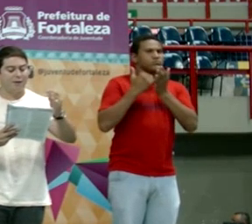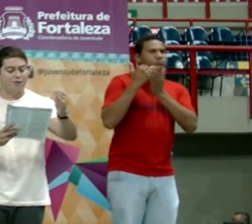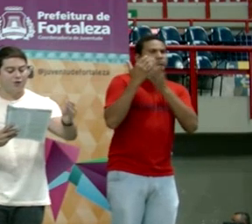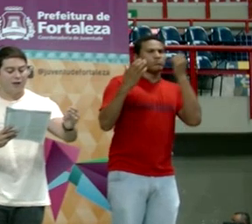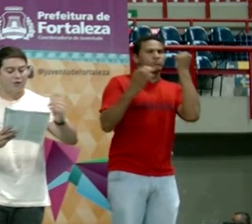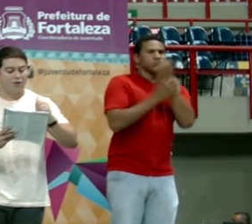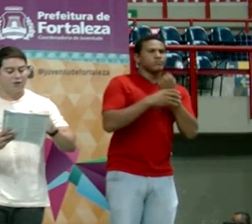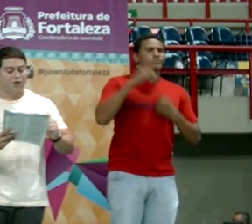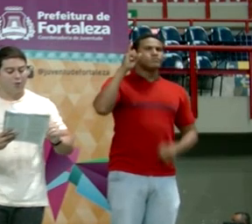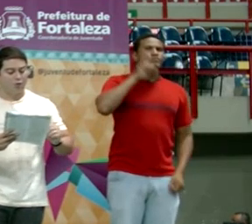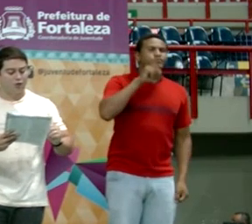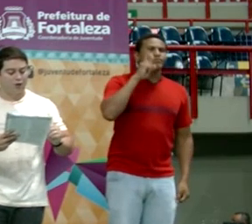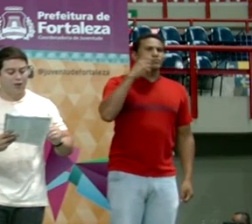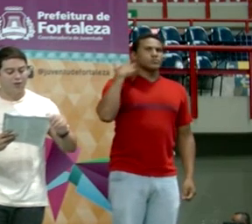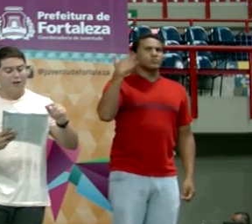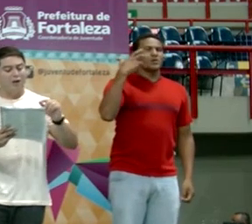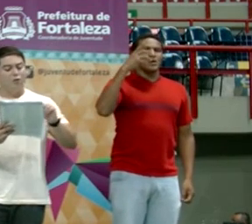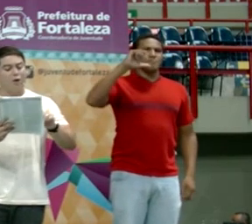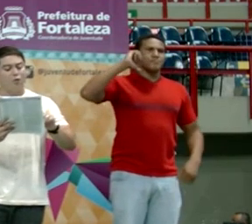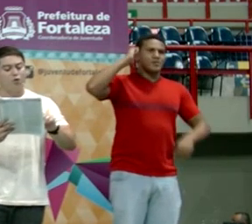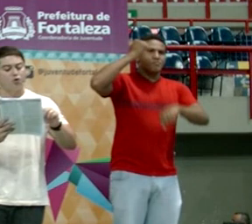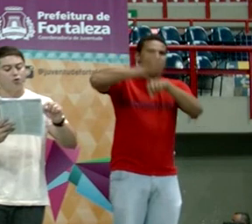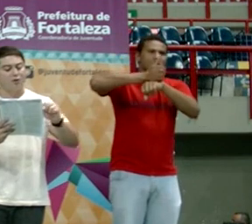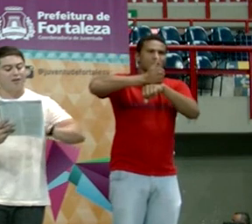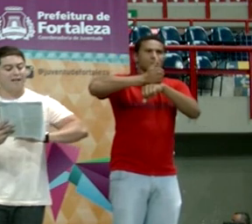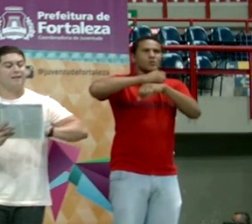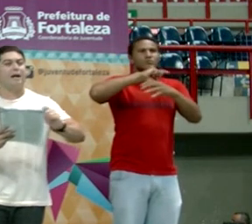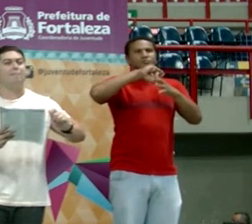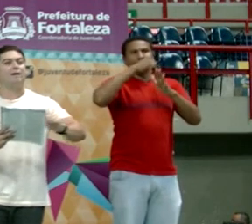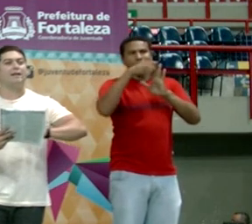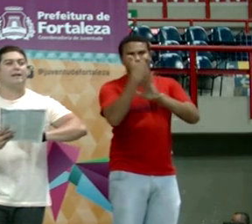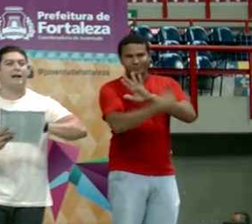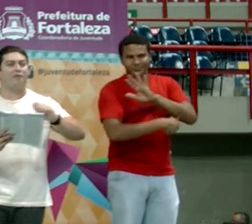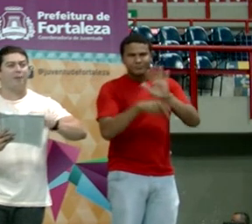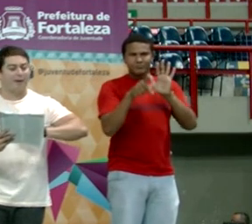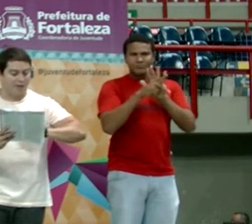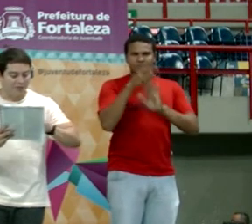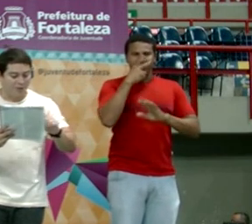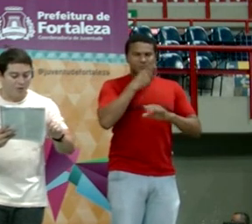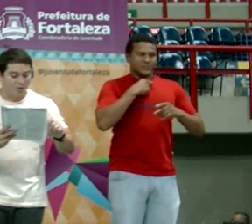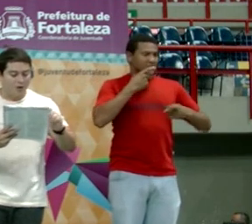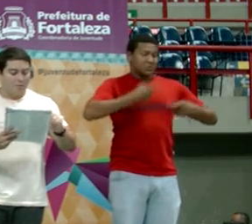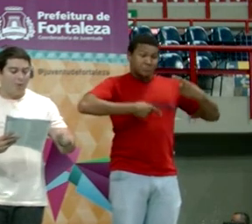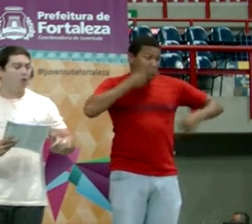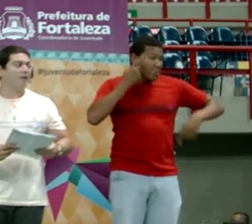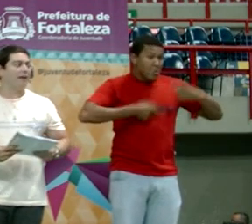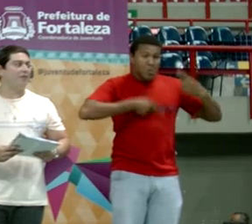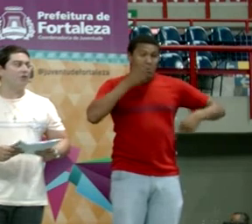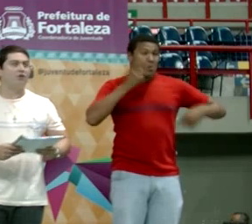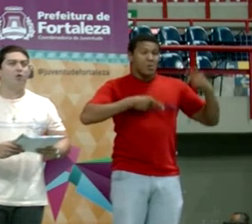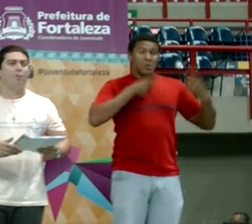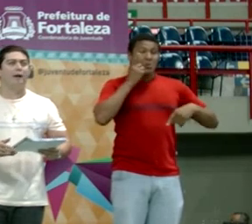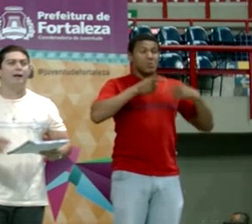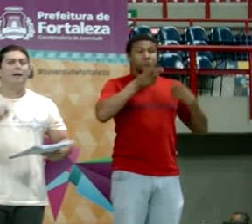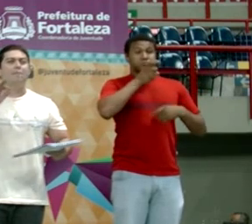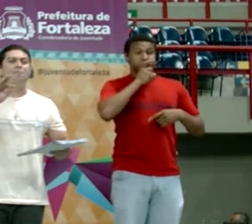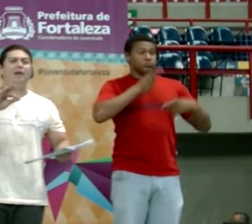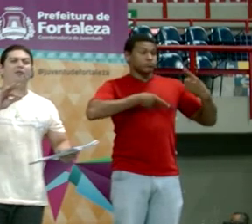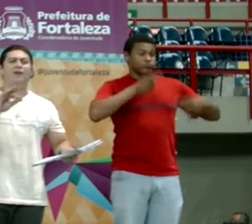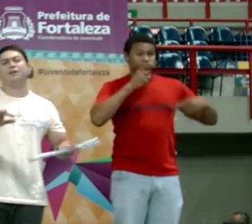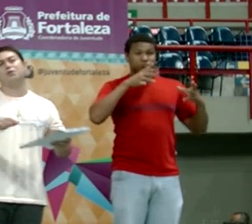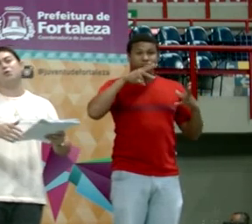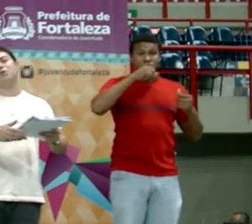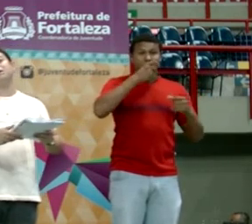liderança exercida pelos Estados Unidos sobre o continente, numa conjuntura de acirramento, quer dizer, a Guerra Fria pegando fogo, por conta da Revolução